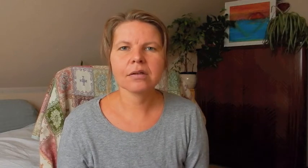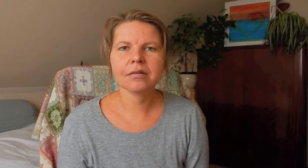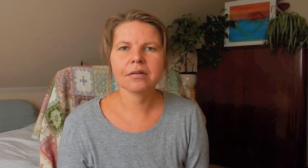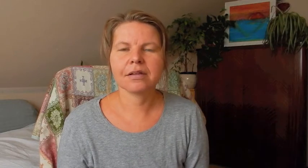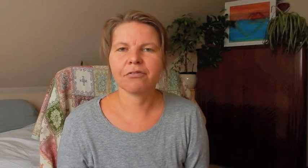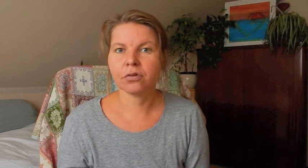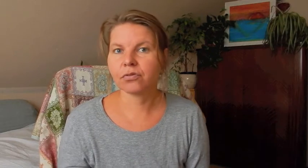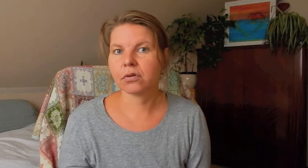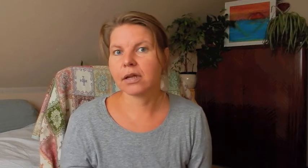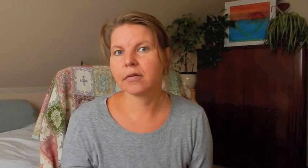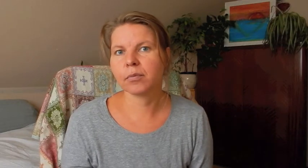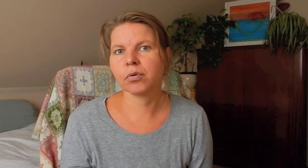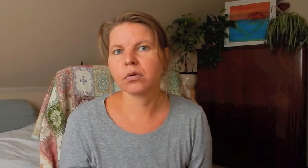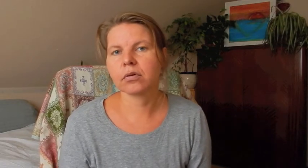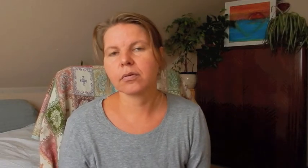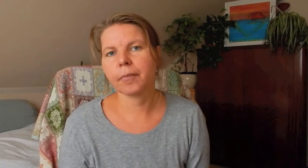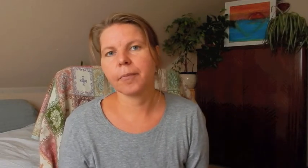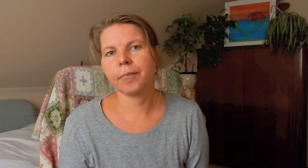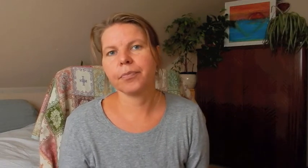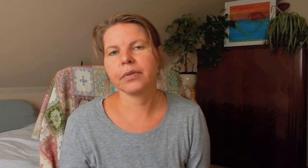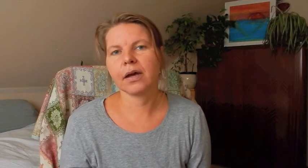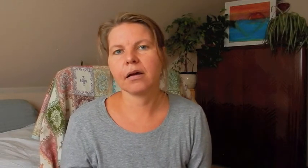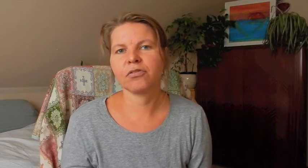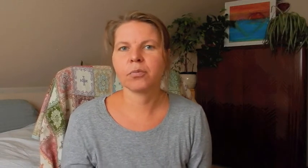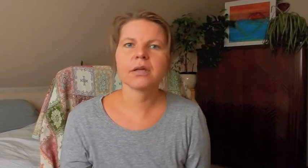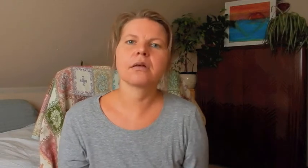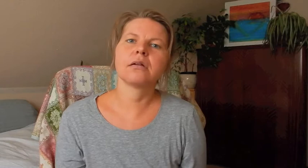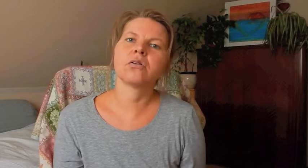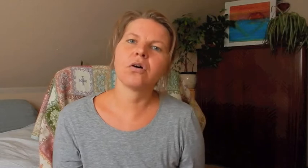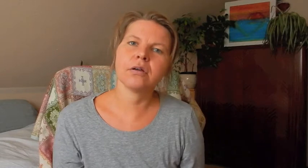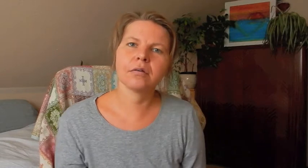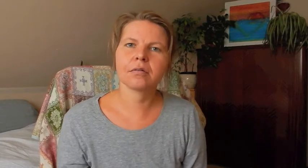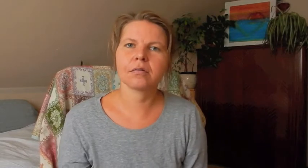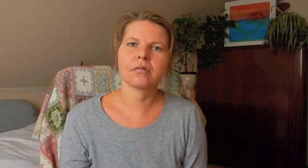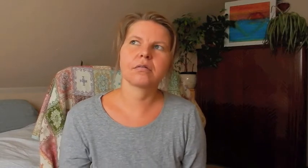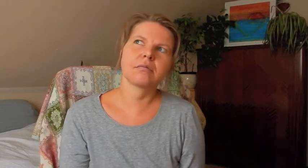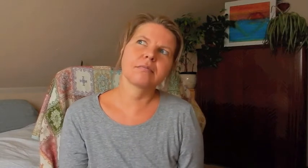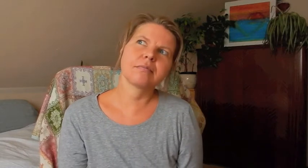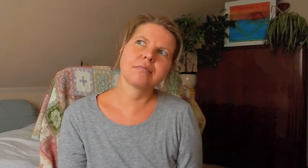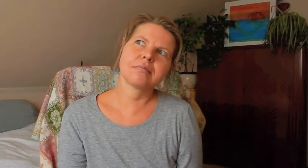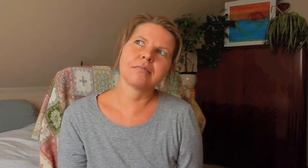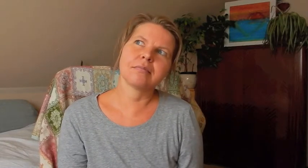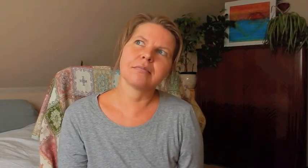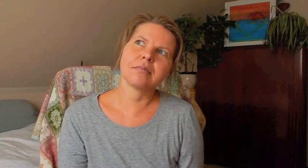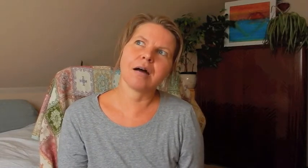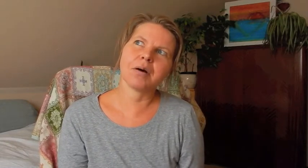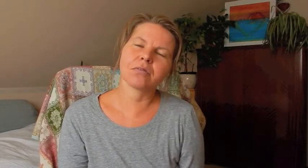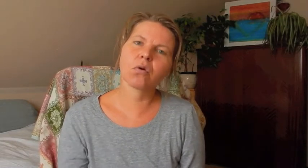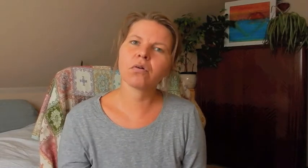Und der fünfte und letzte Punkt, der für mich neu ist und aber so,